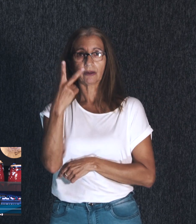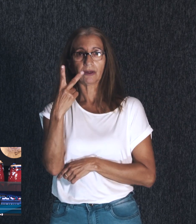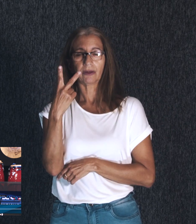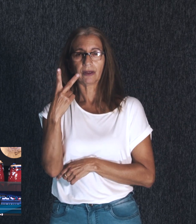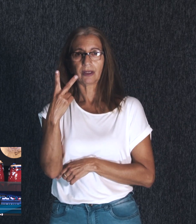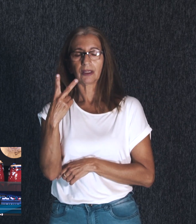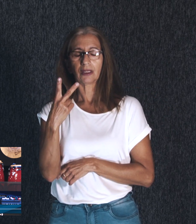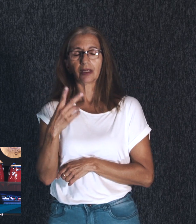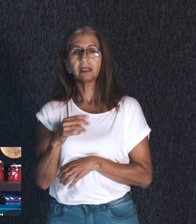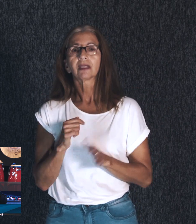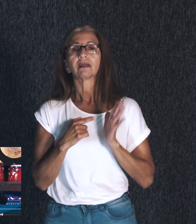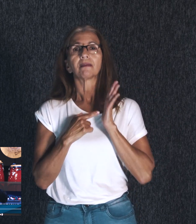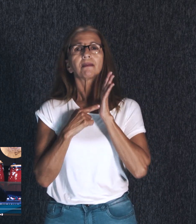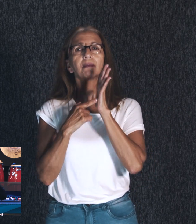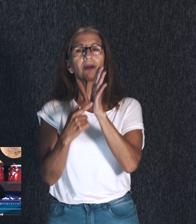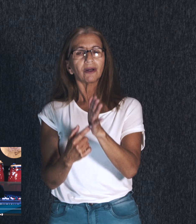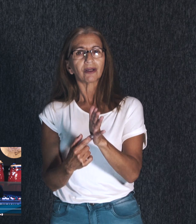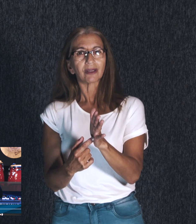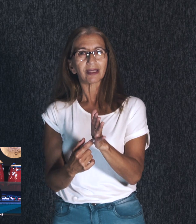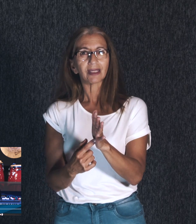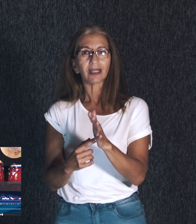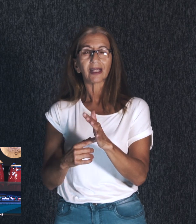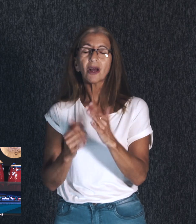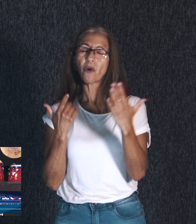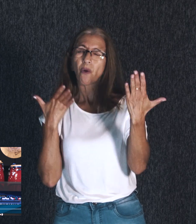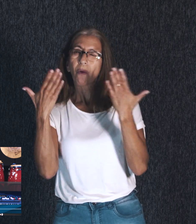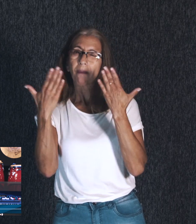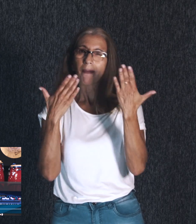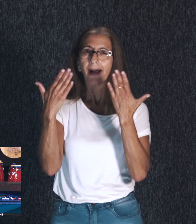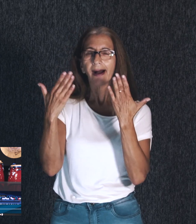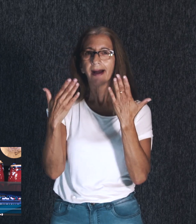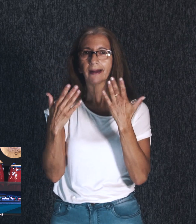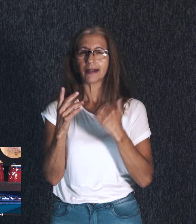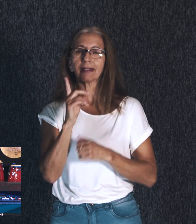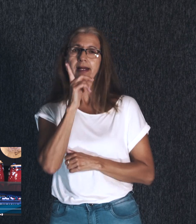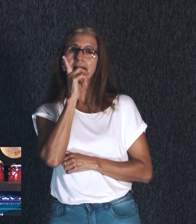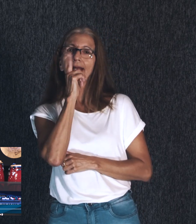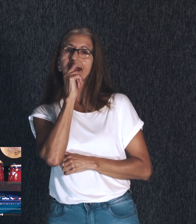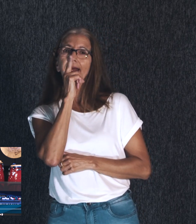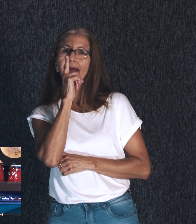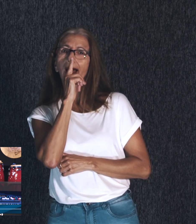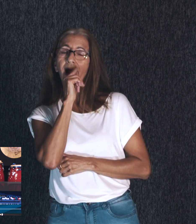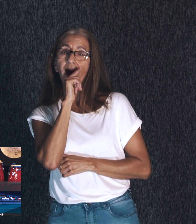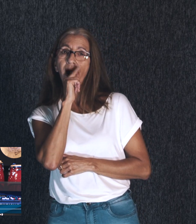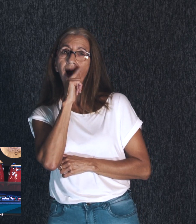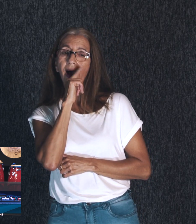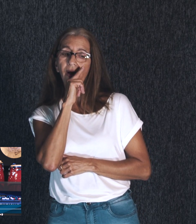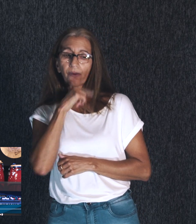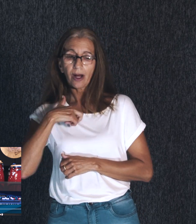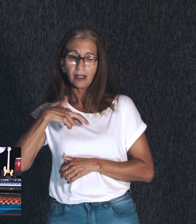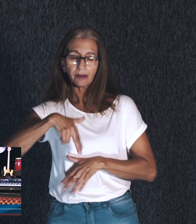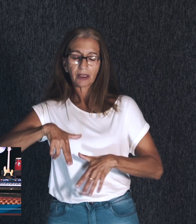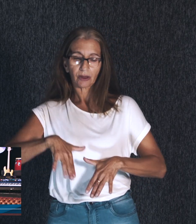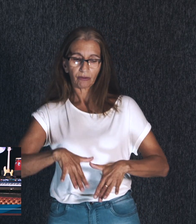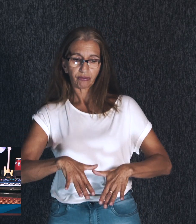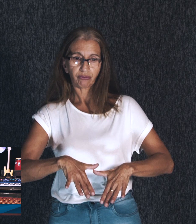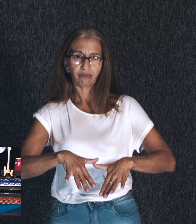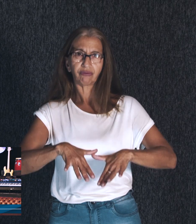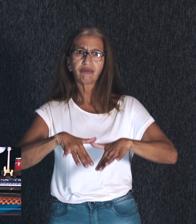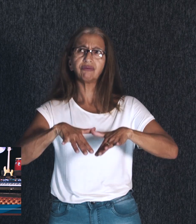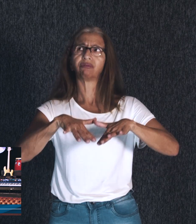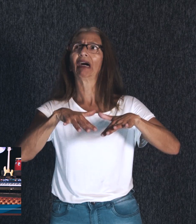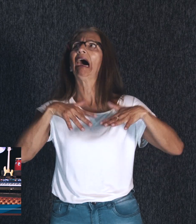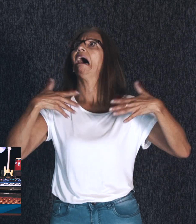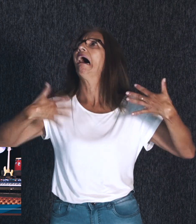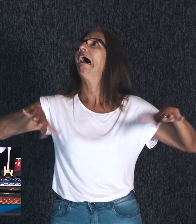já diz que quando passares pelas águas, diz o Senhor, eu estarei contigo.